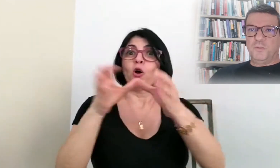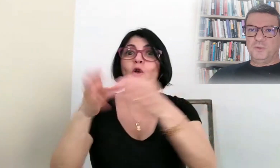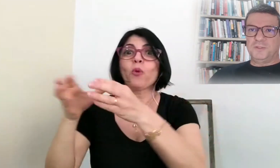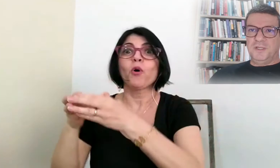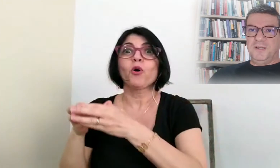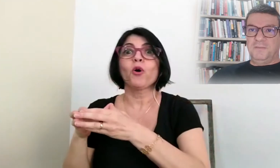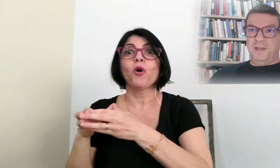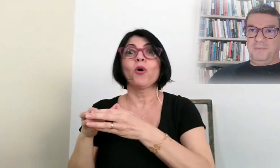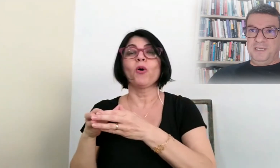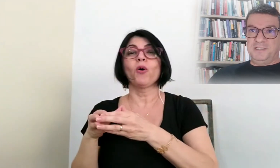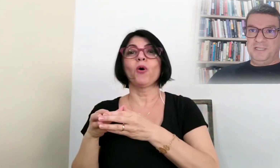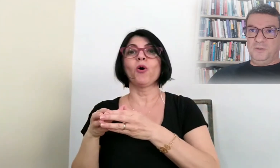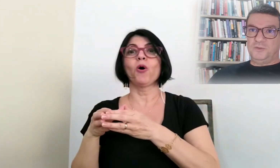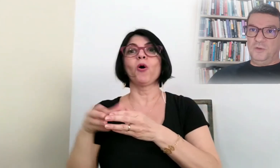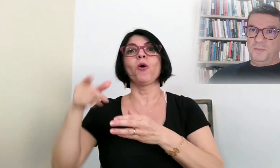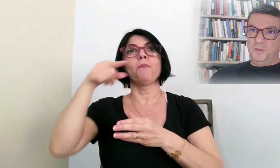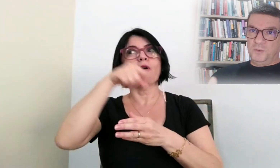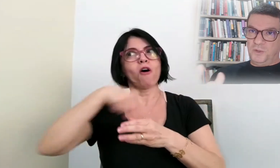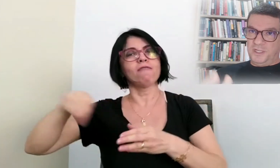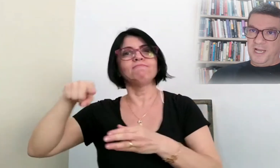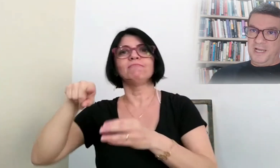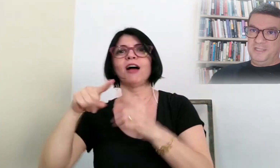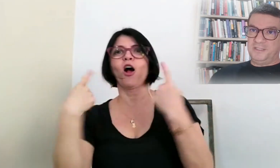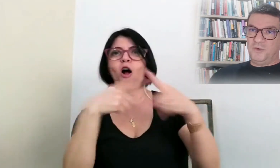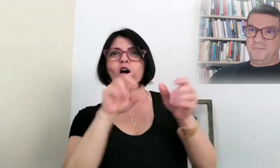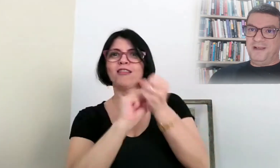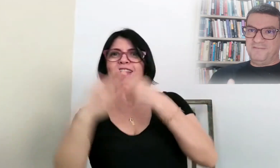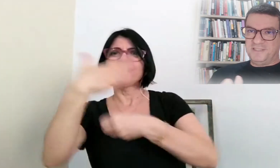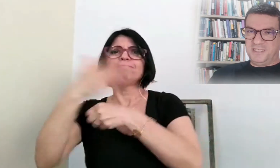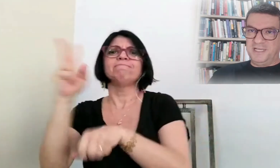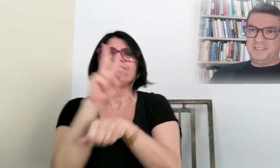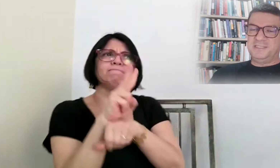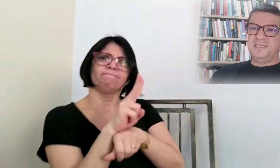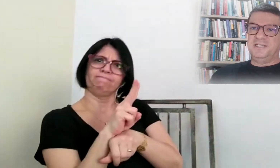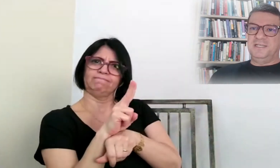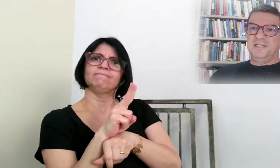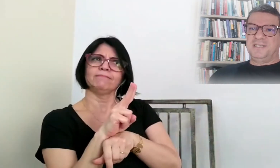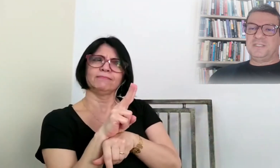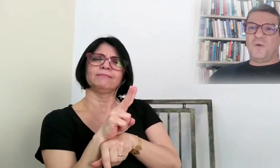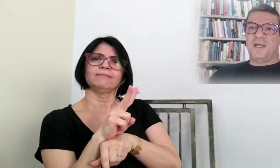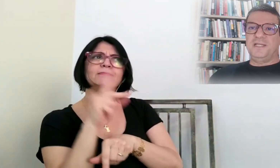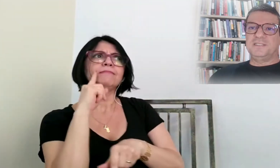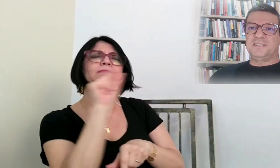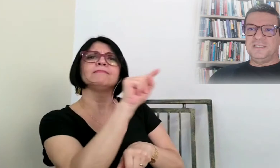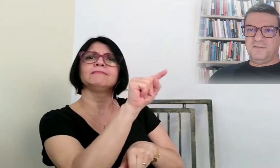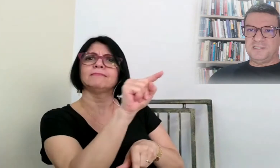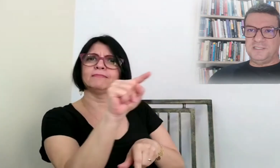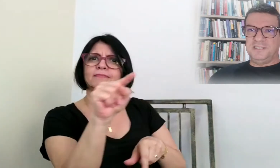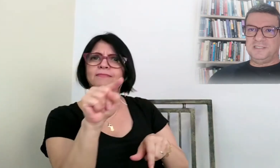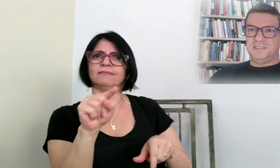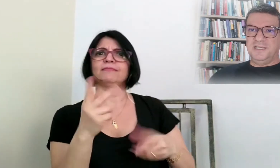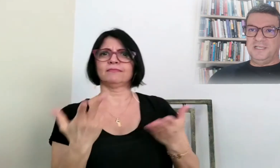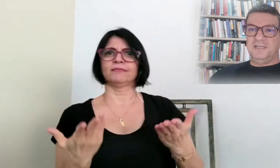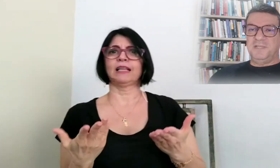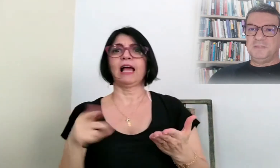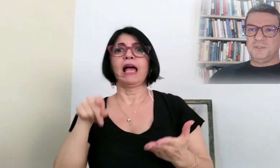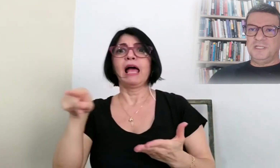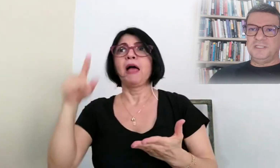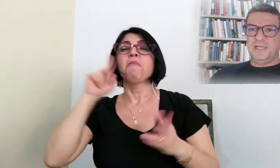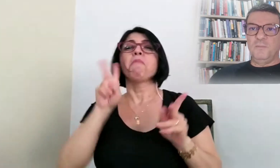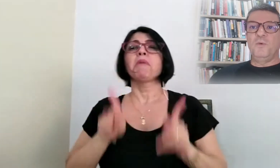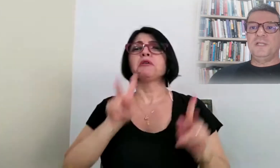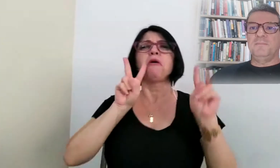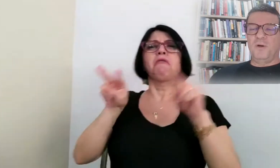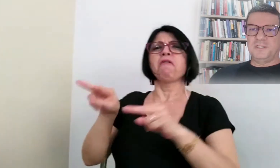esses grupos permaneceram sob os olhares, sob a vigilância das correntes antifascistas que, mesmo